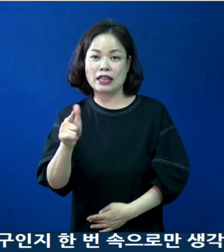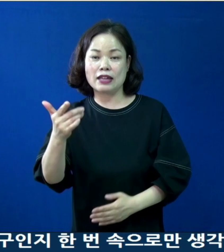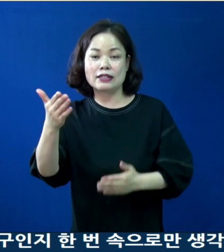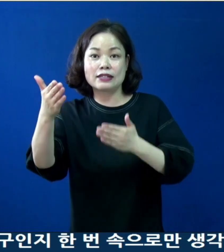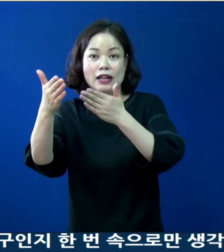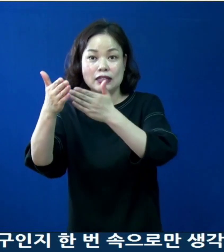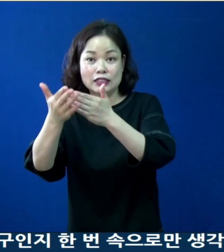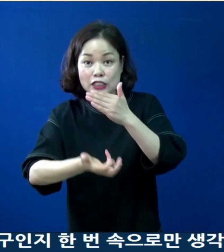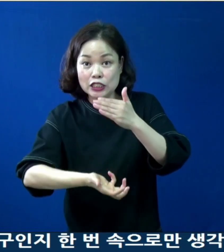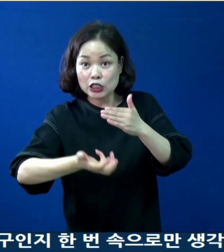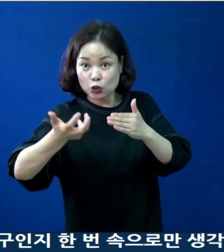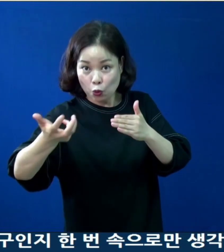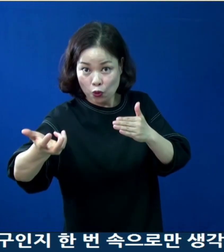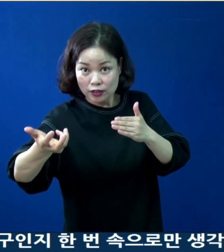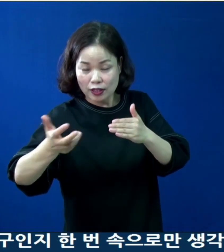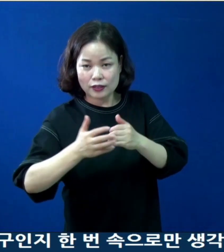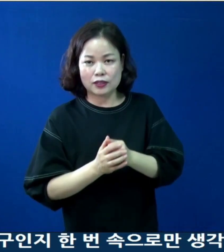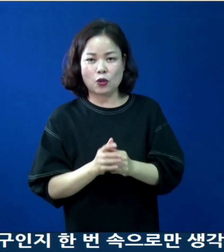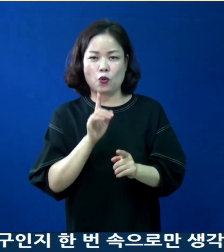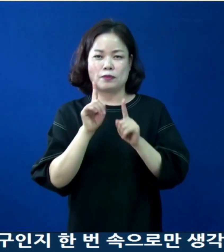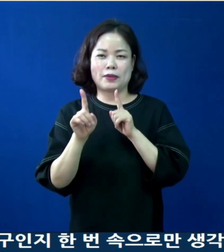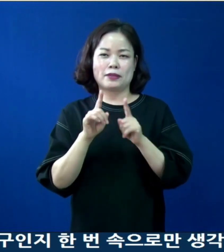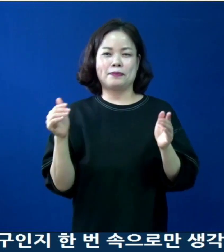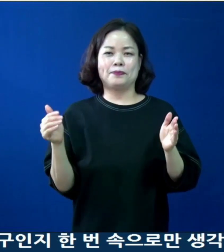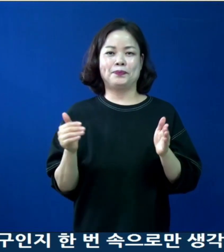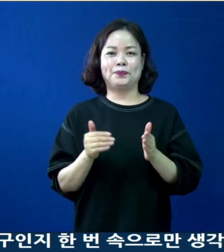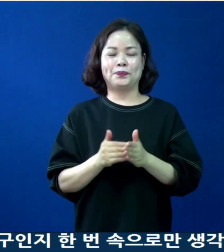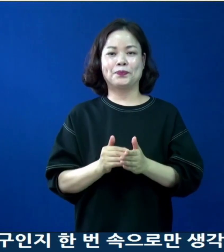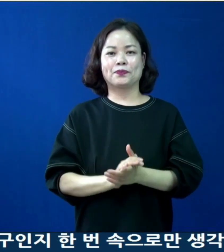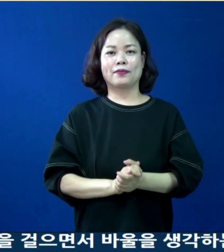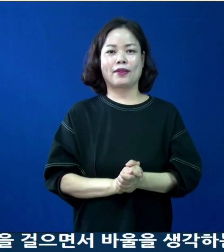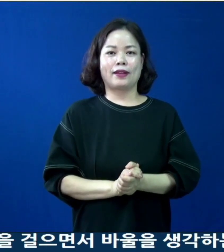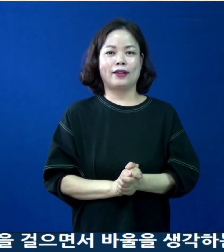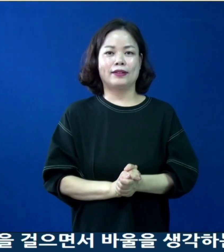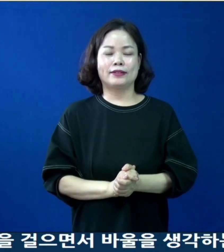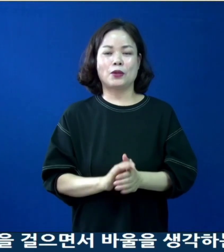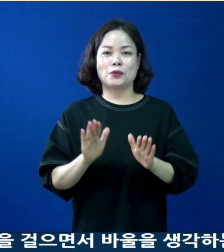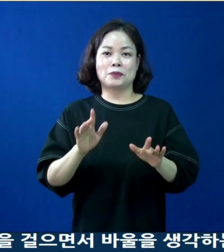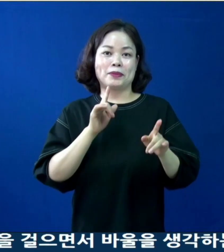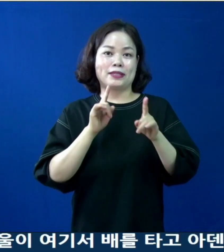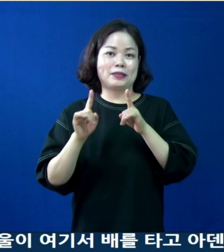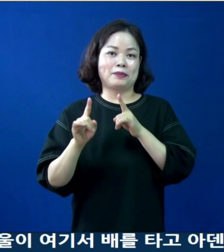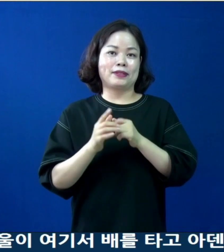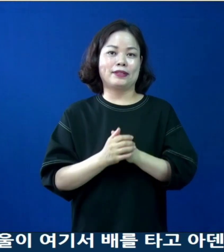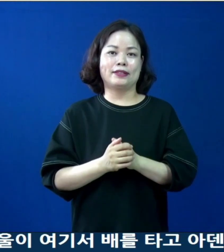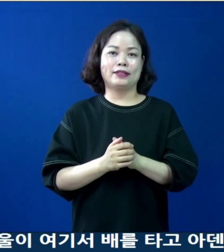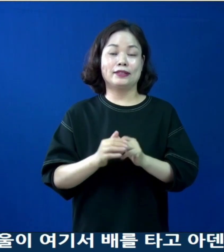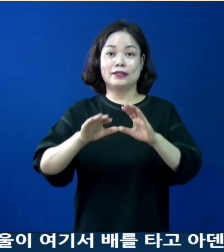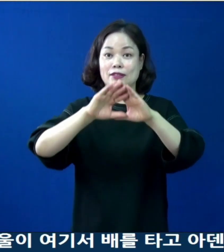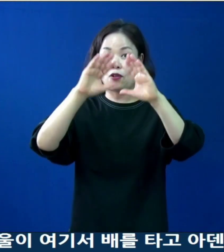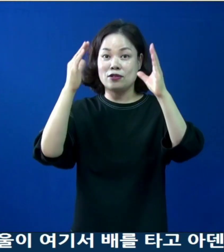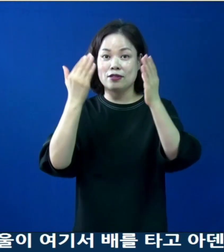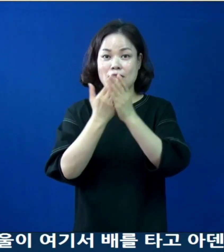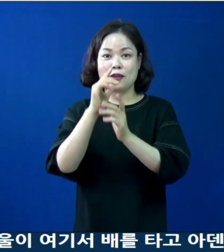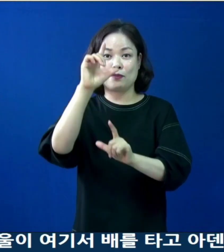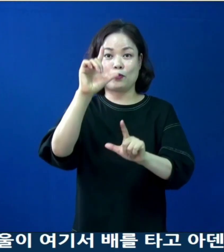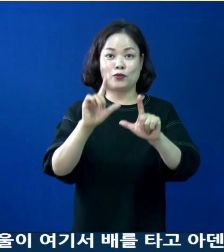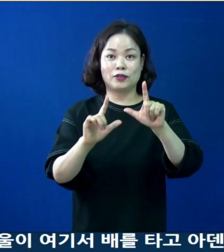이제 오늘 말씀을 마무리합니다. 오늘 말씀의 전체